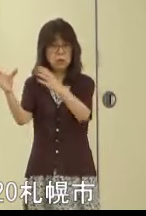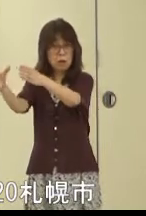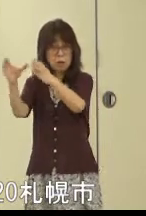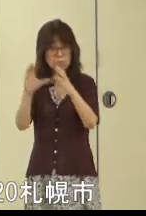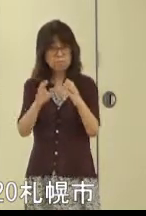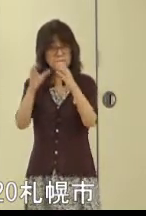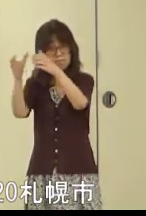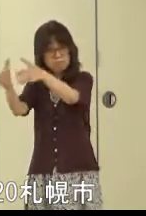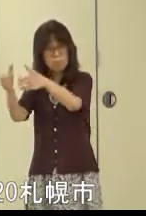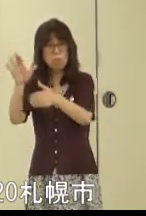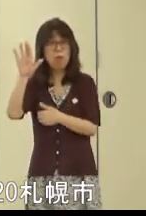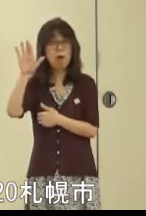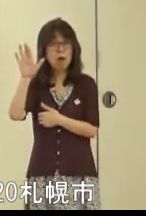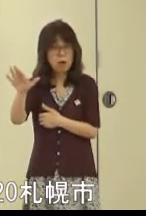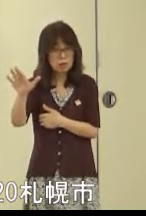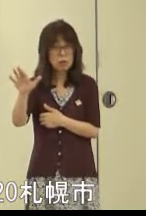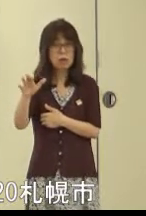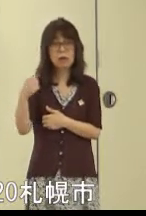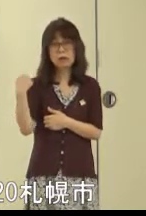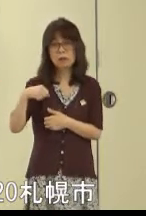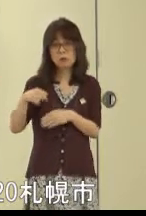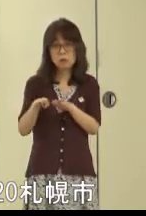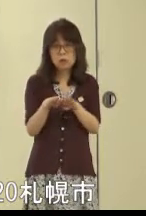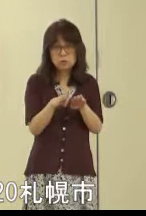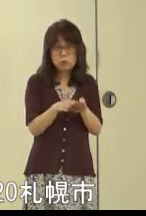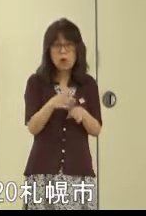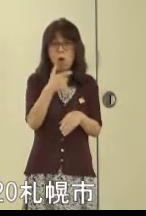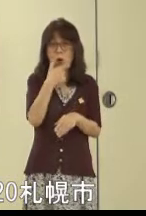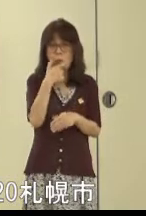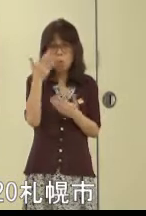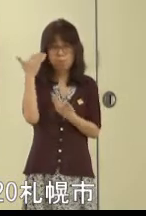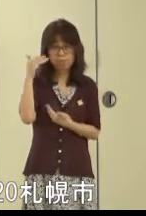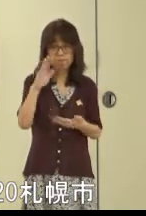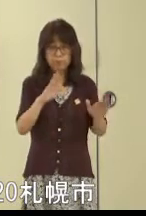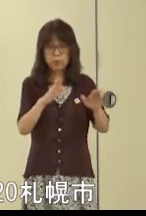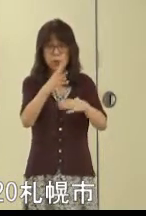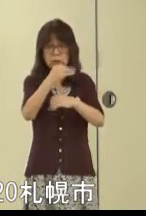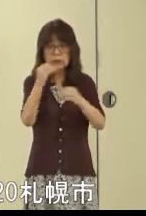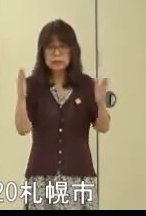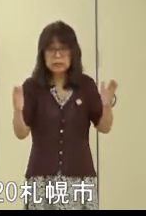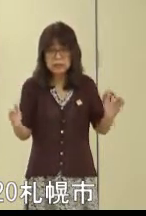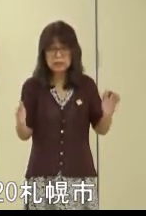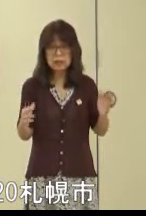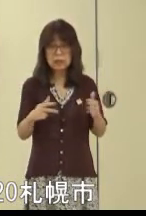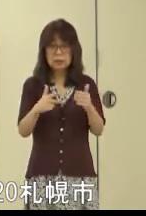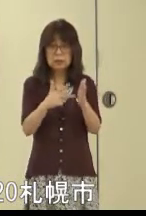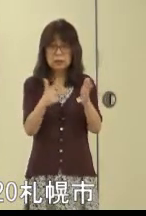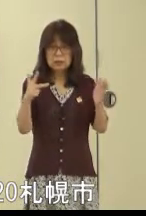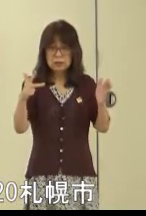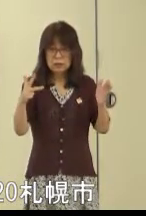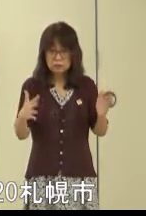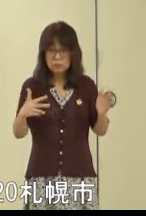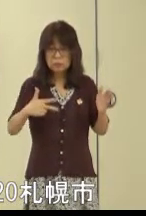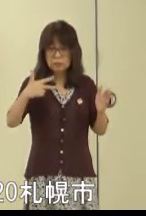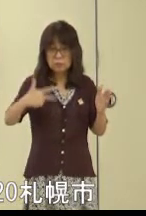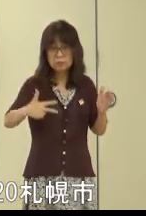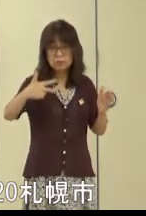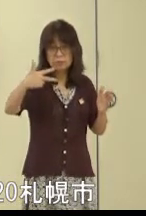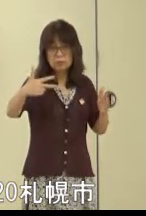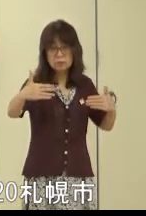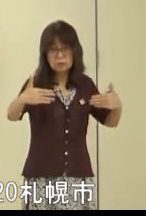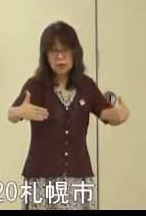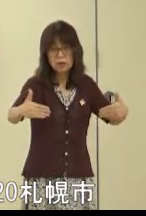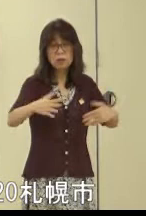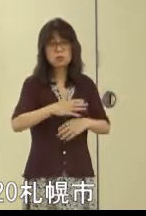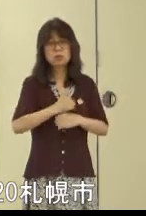夏休み本色まあその2週間程度いうものは注意をしていかなければいけないというふうに思って